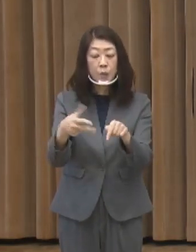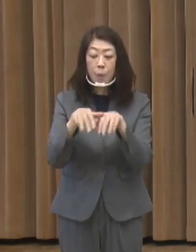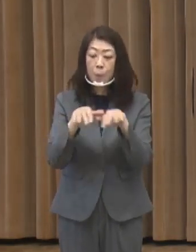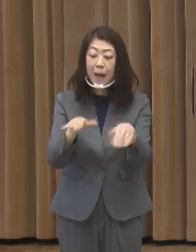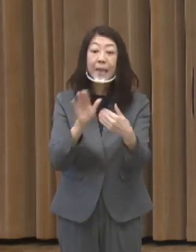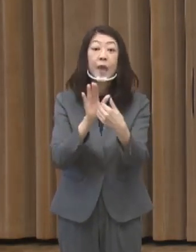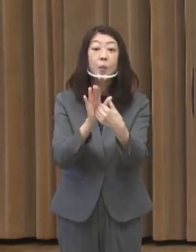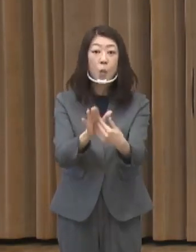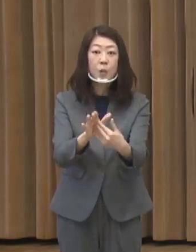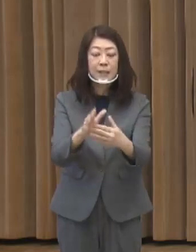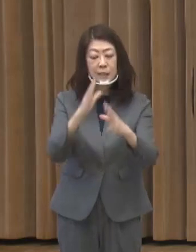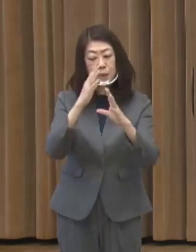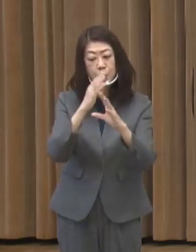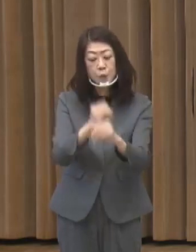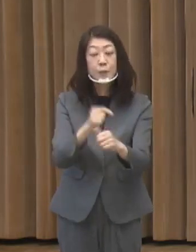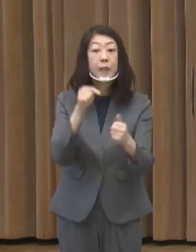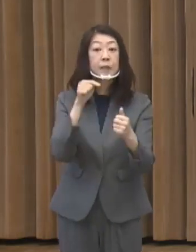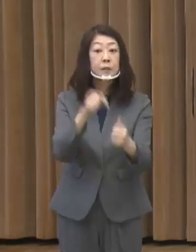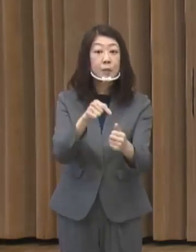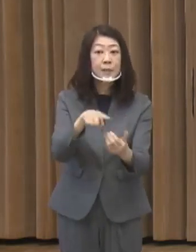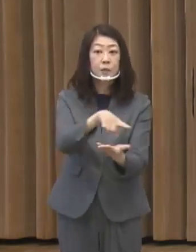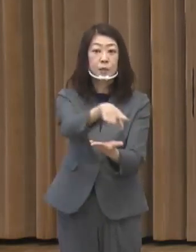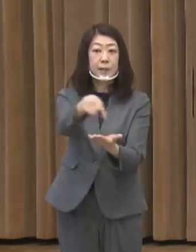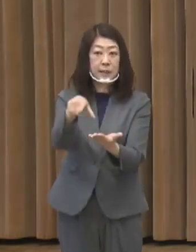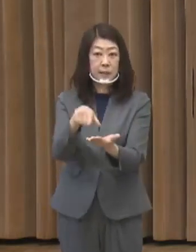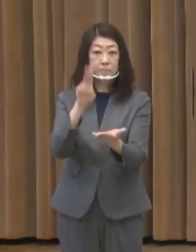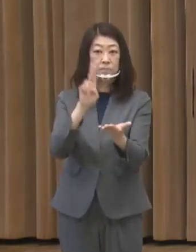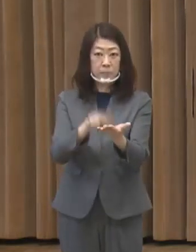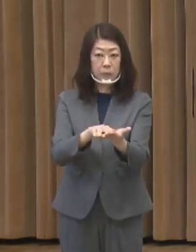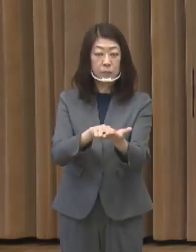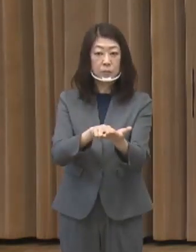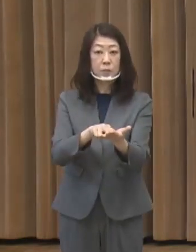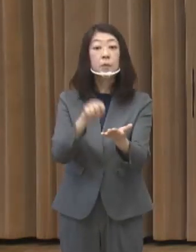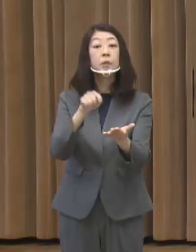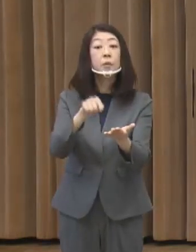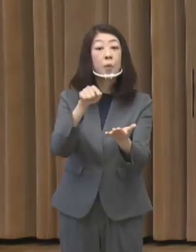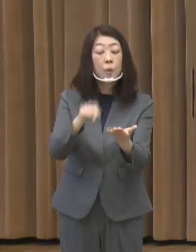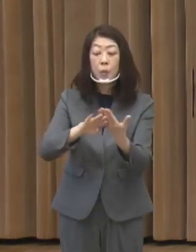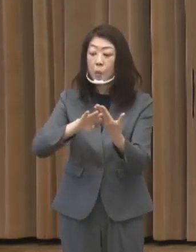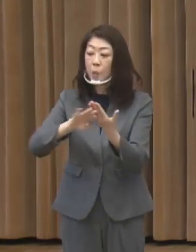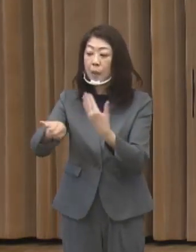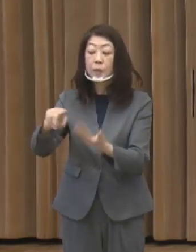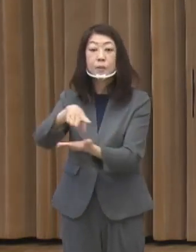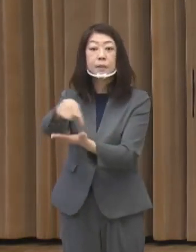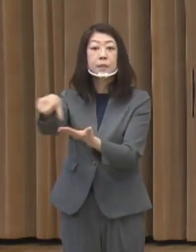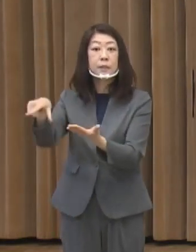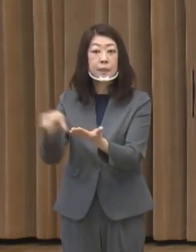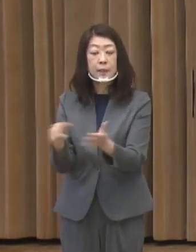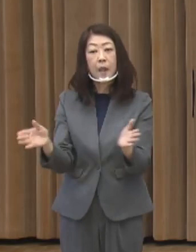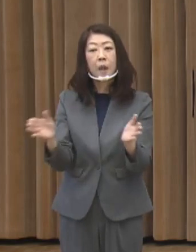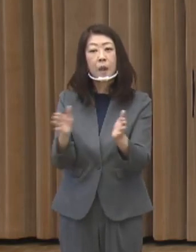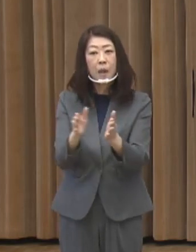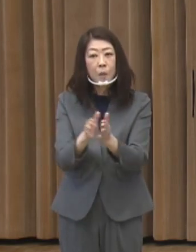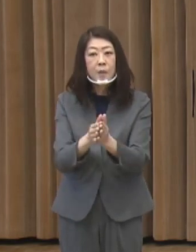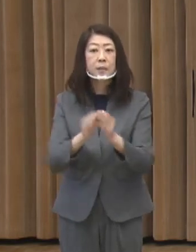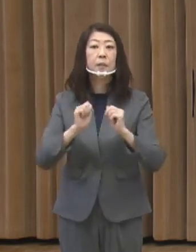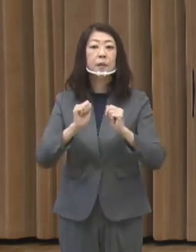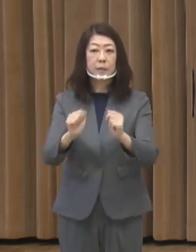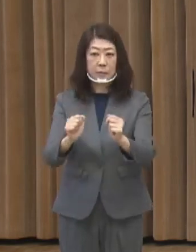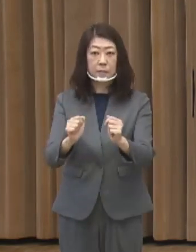等重点措置区域とし、この地域とその他の地域で合わせて実施